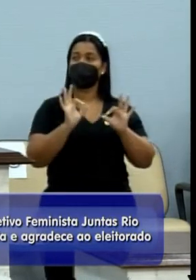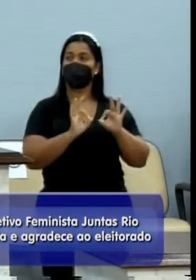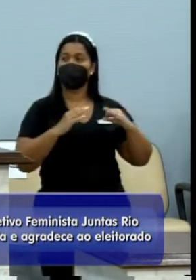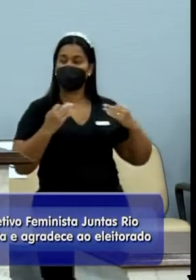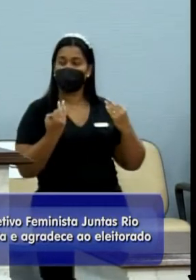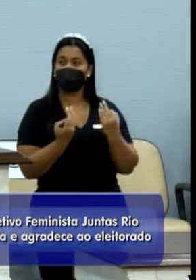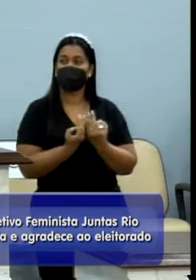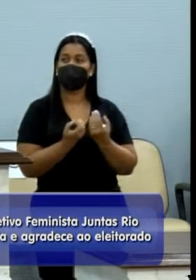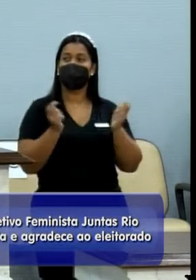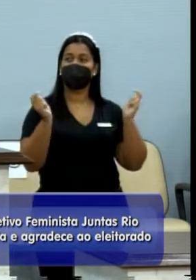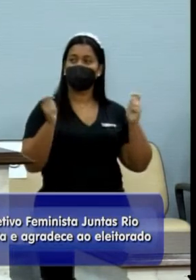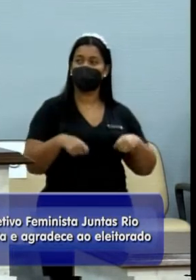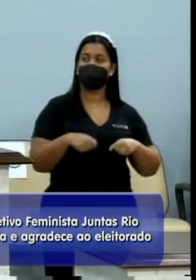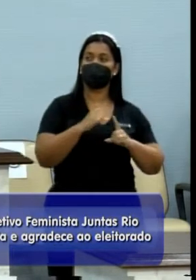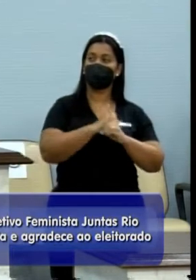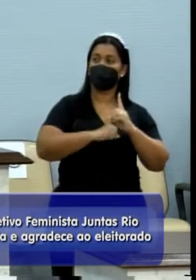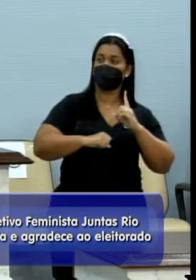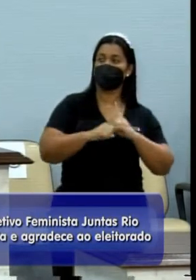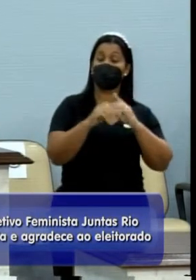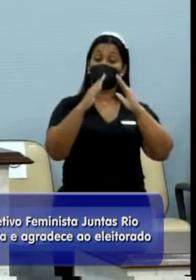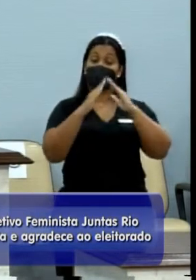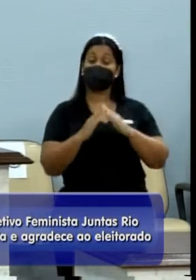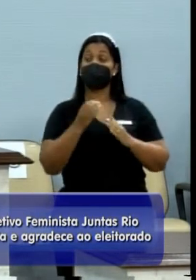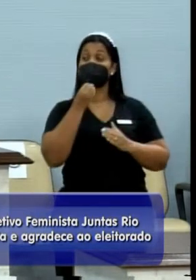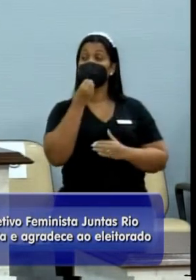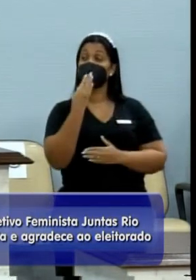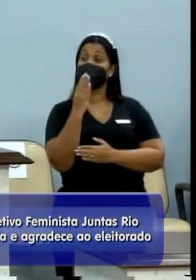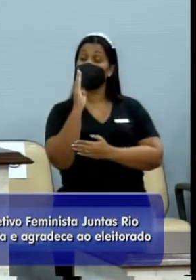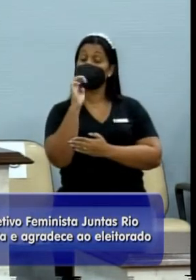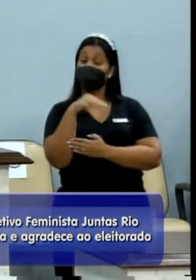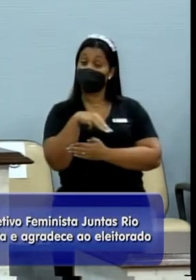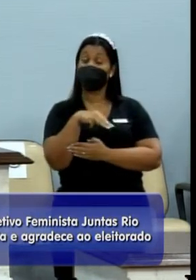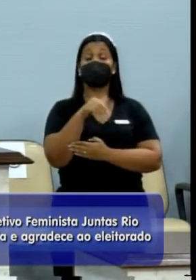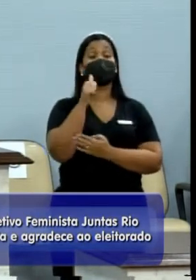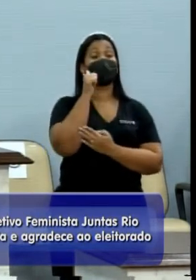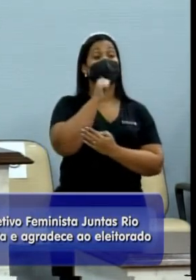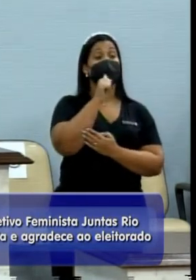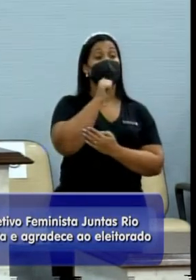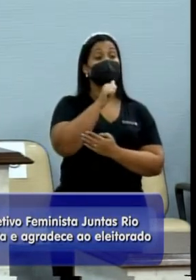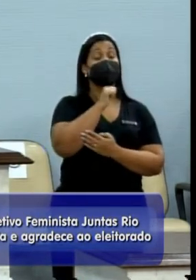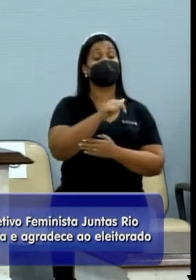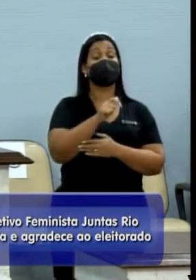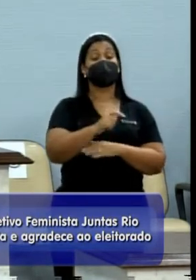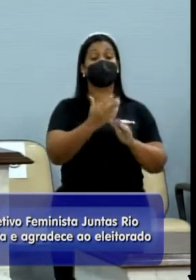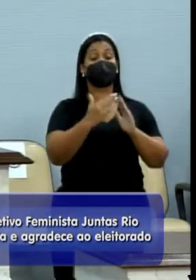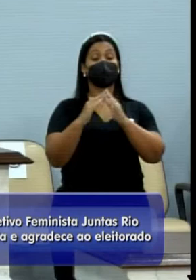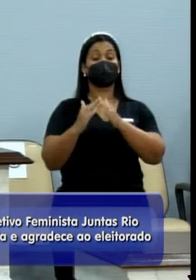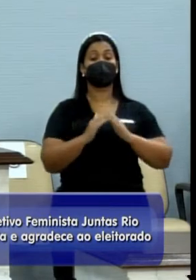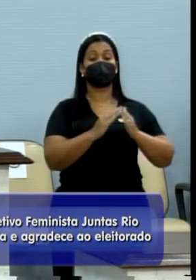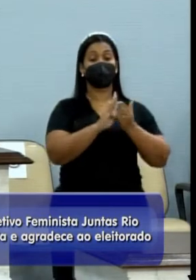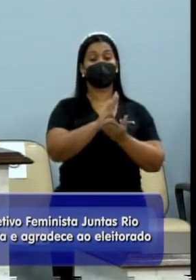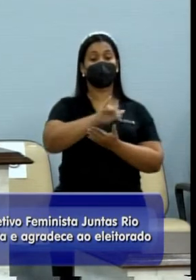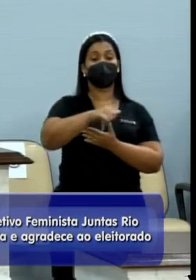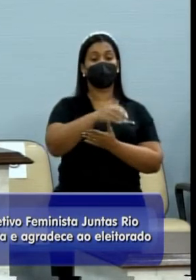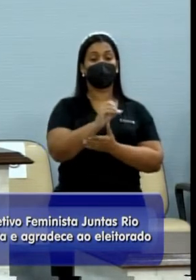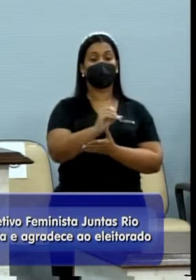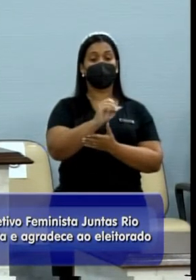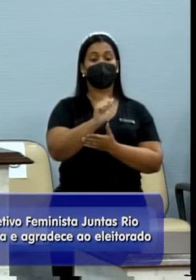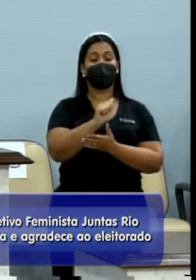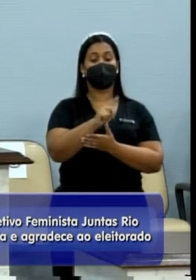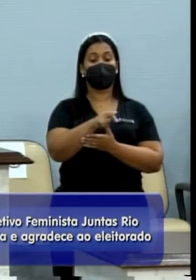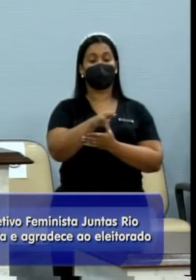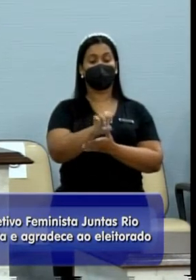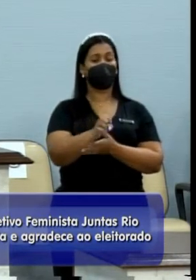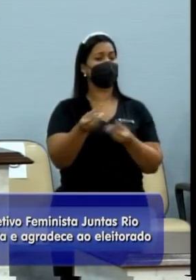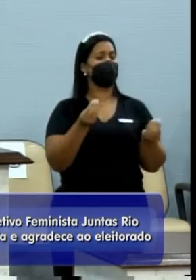tenham condições sociais para morar bem, como a gente viu no caso das mulheres do Brejo Alegre, que condições elas têm para manter uma